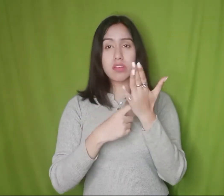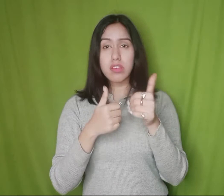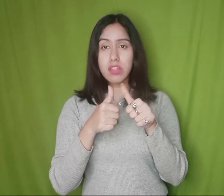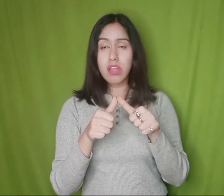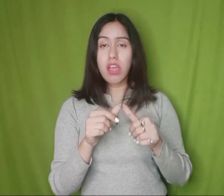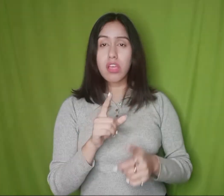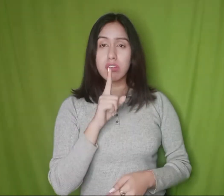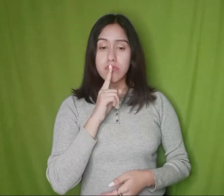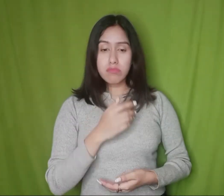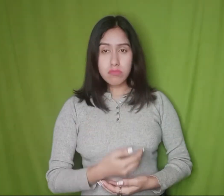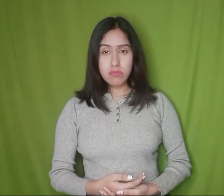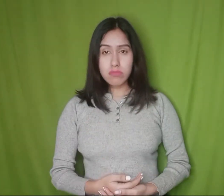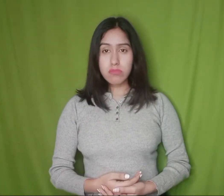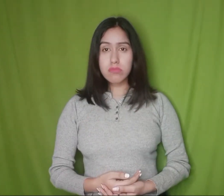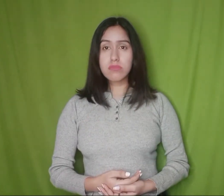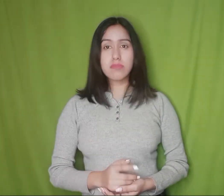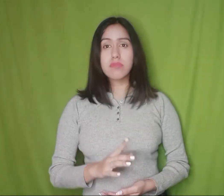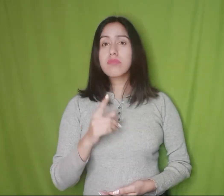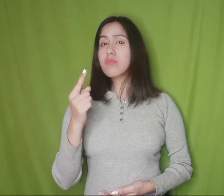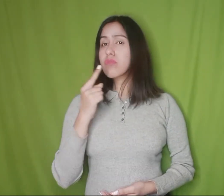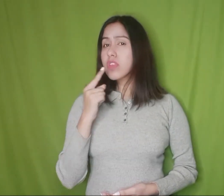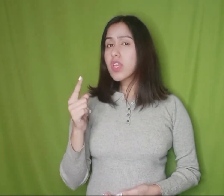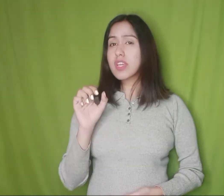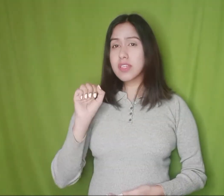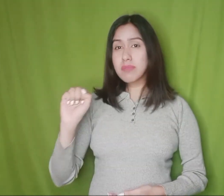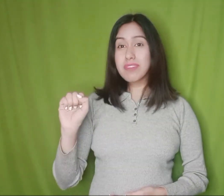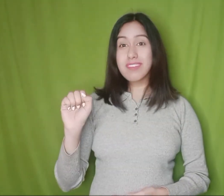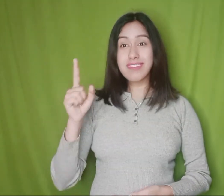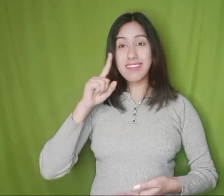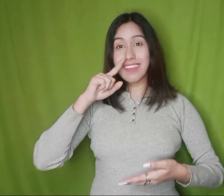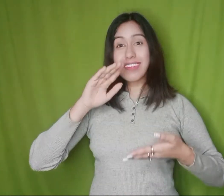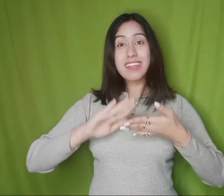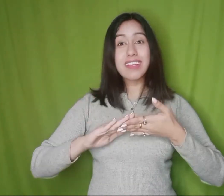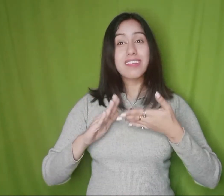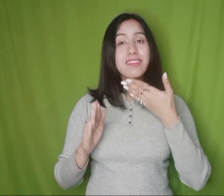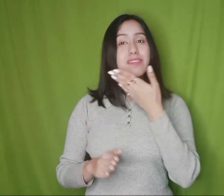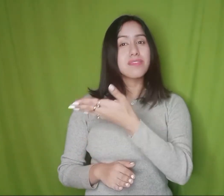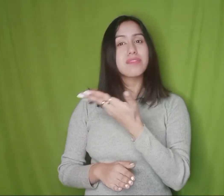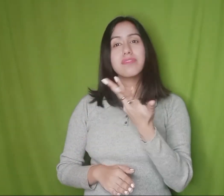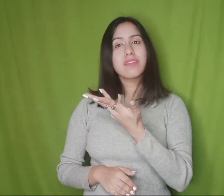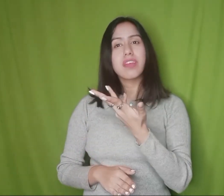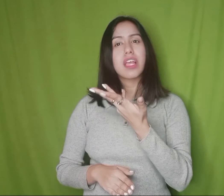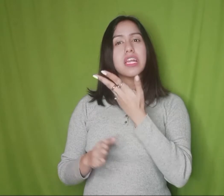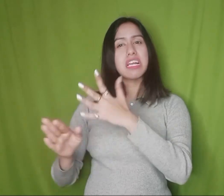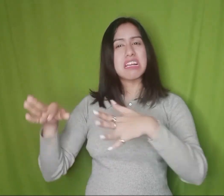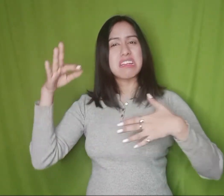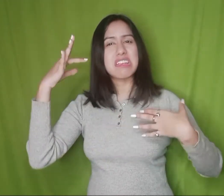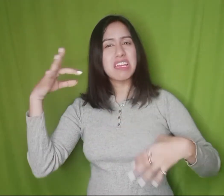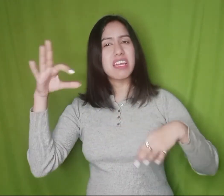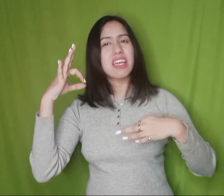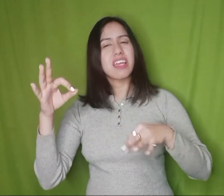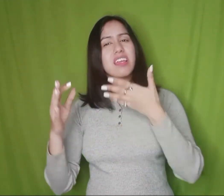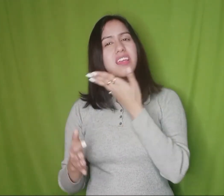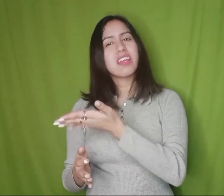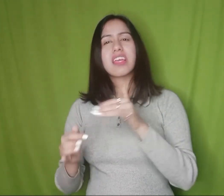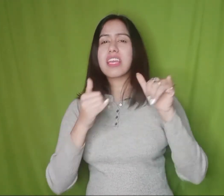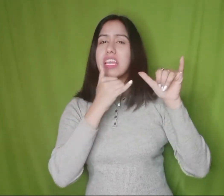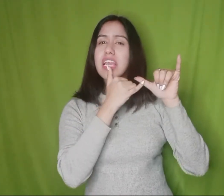पास हाथ पर हाथ धरे खड़ी थी। राणा जी उन्हें देखते ही बोले, तुम्हारी पत्नी ने दुर्गा की आराधना नहीं की,